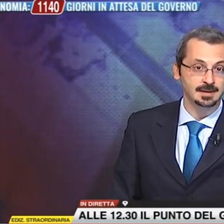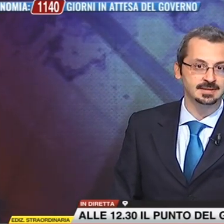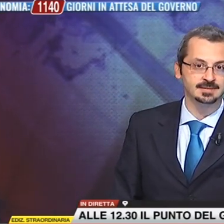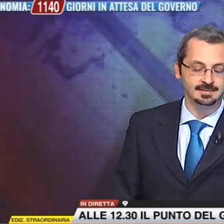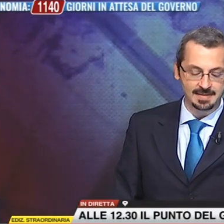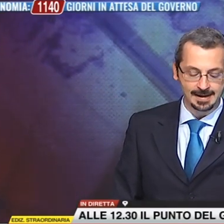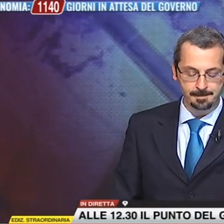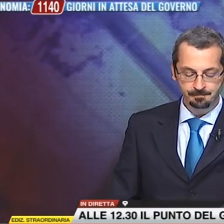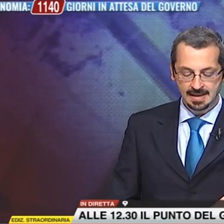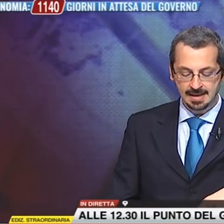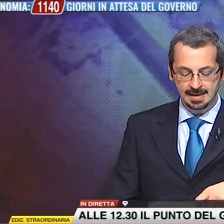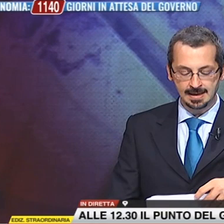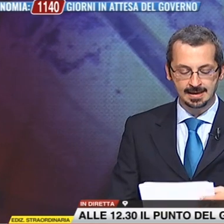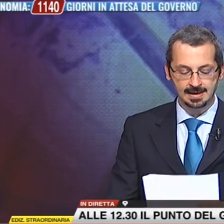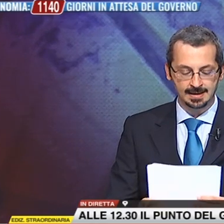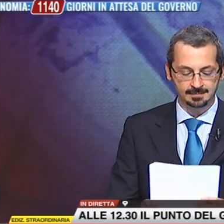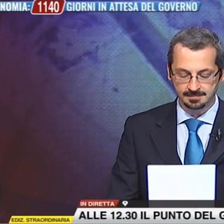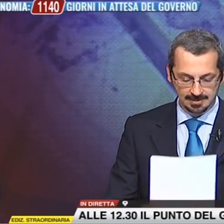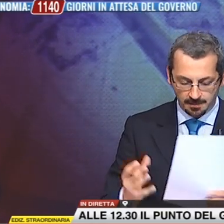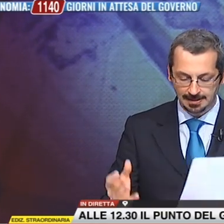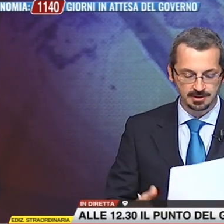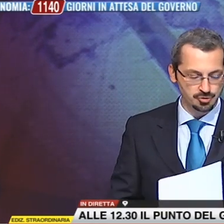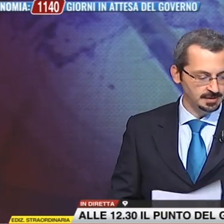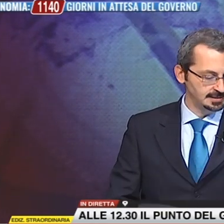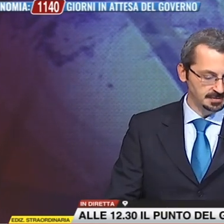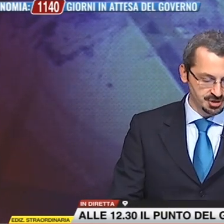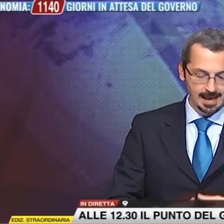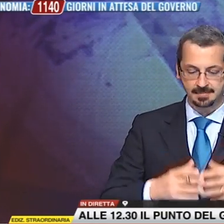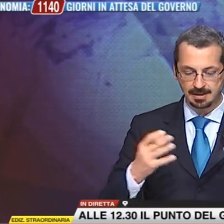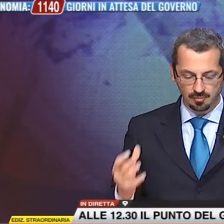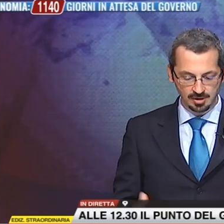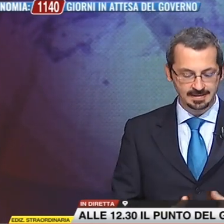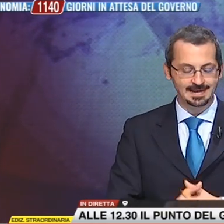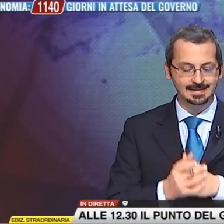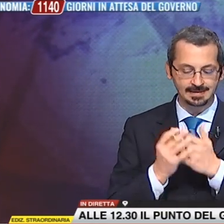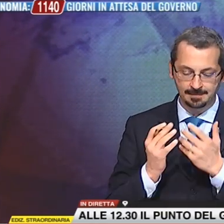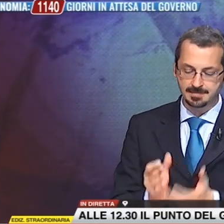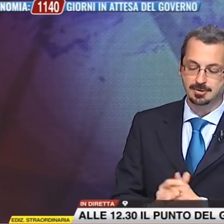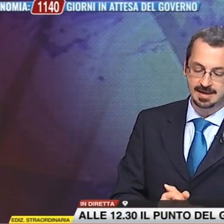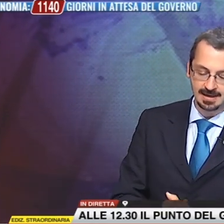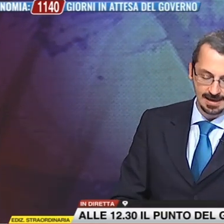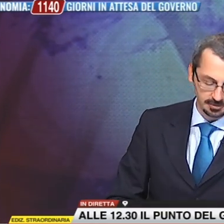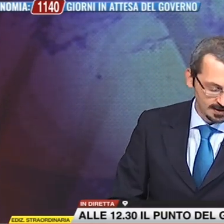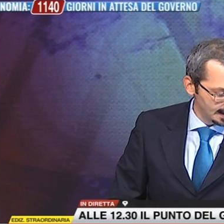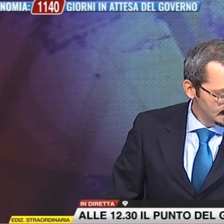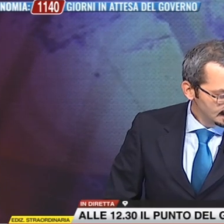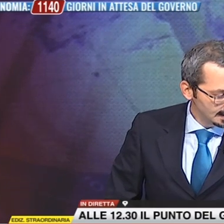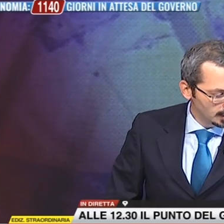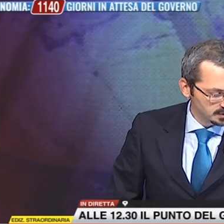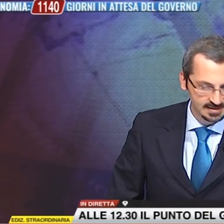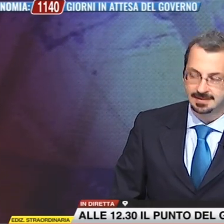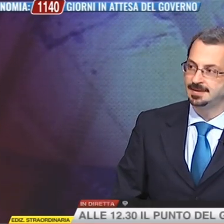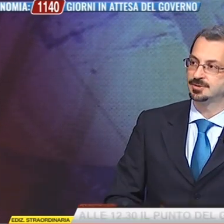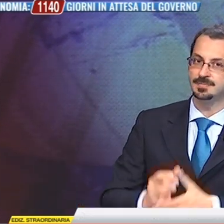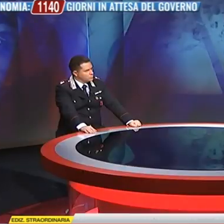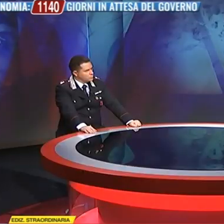questi mesi, di queste settimane, e stiamo parlando da giorni del DPCM, dei comuni blindati. La prima cosa che le chiedo è